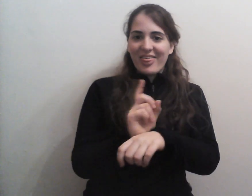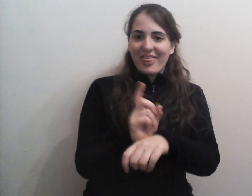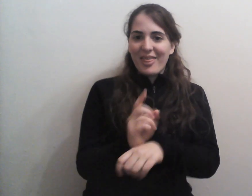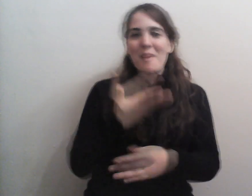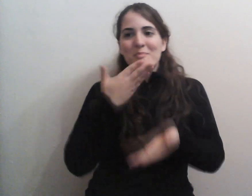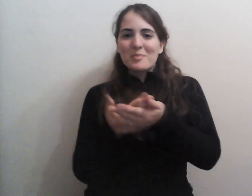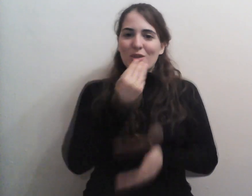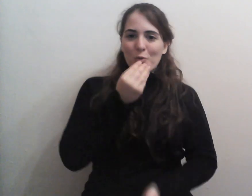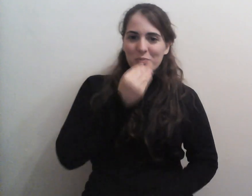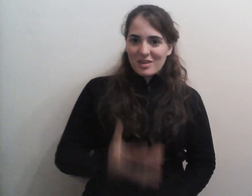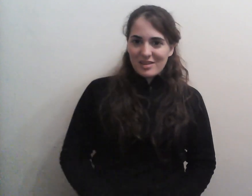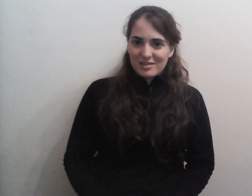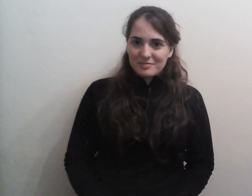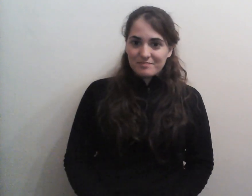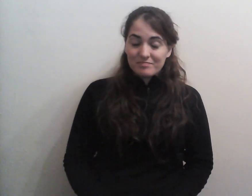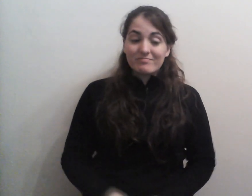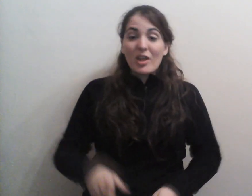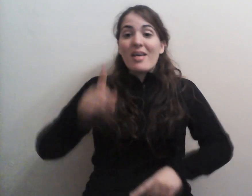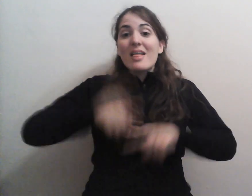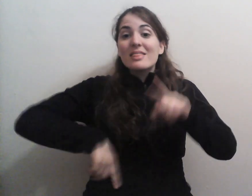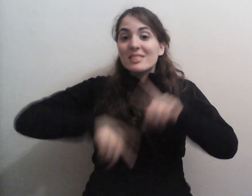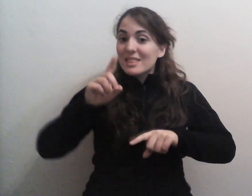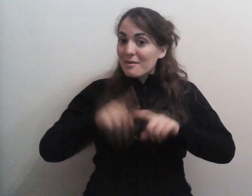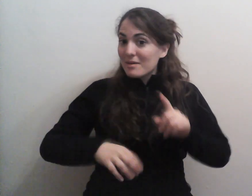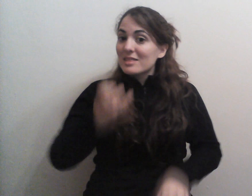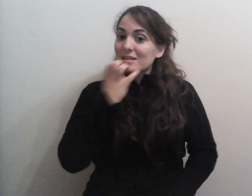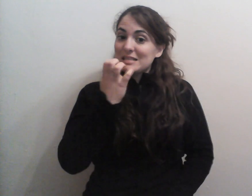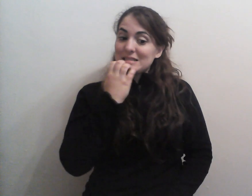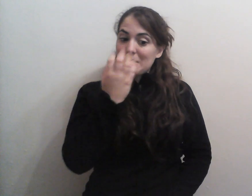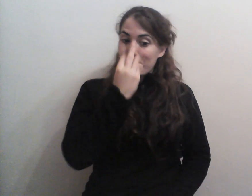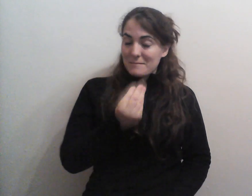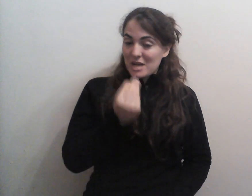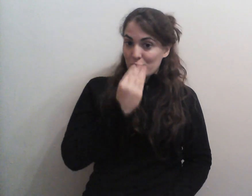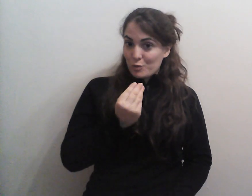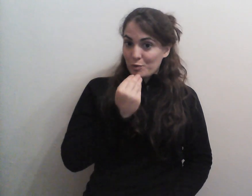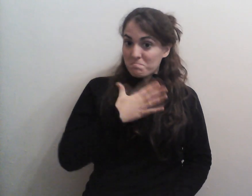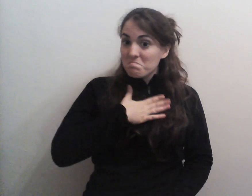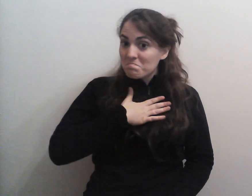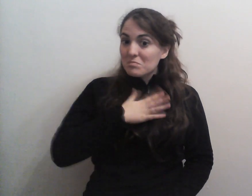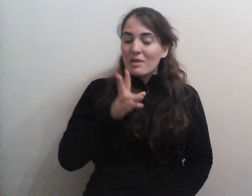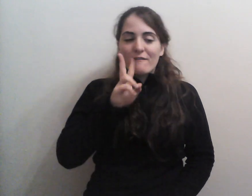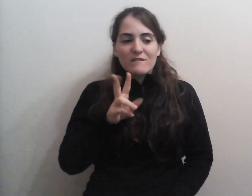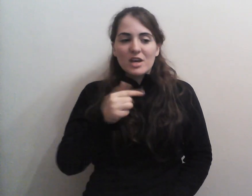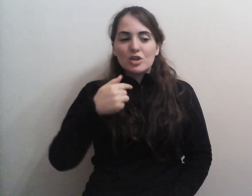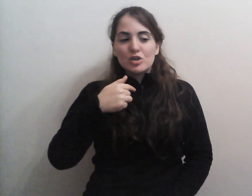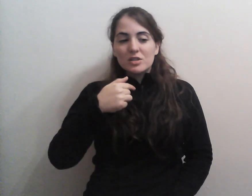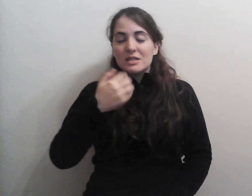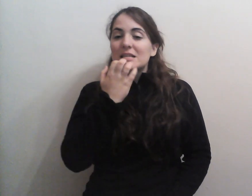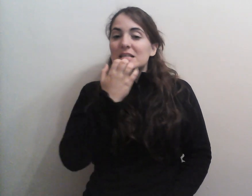ven a mí, yo, a mi esposa, con el visitante. Exactamente lo mismo en el reino de Dios. Si tú y yo estamos en